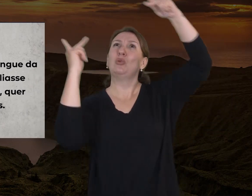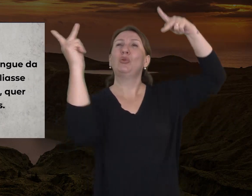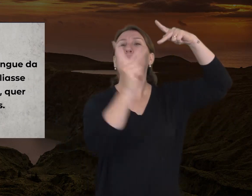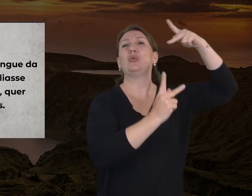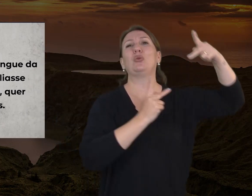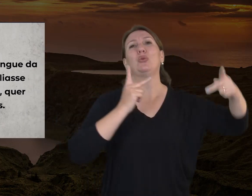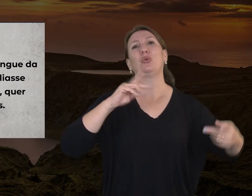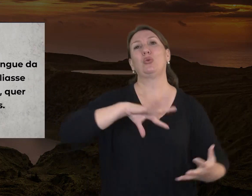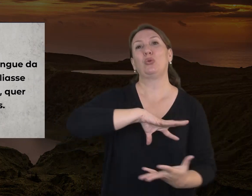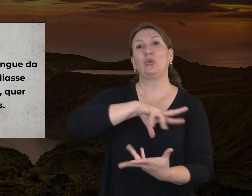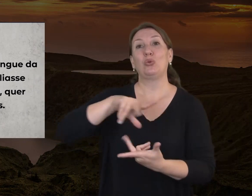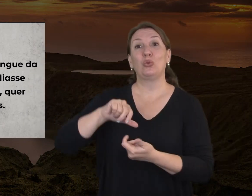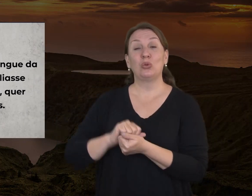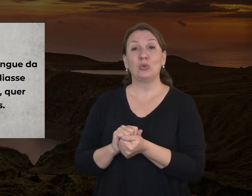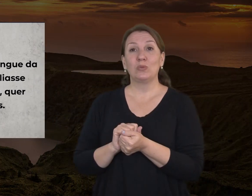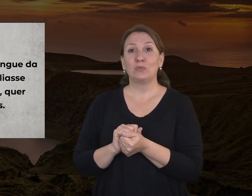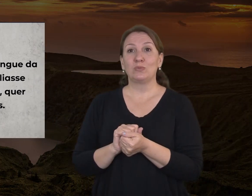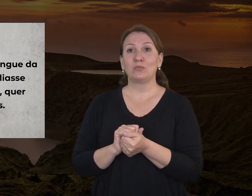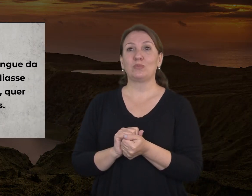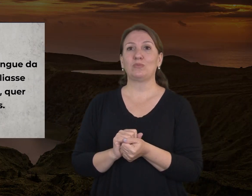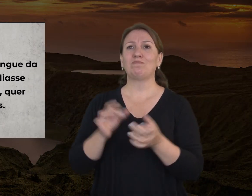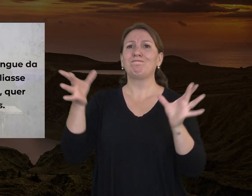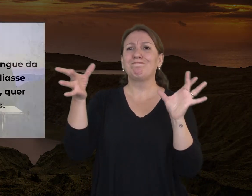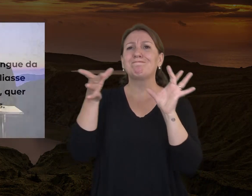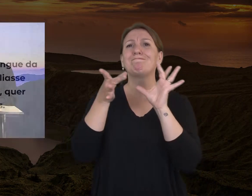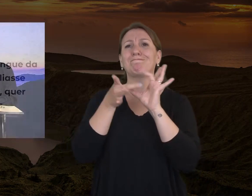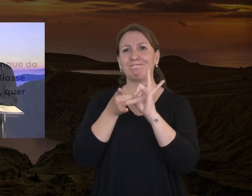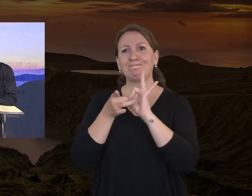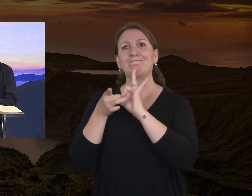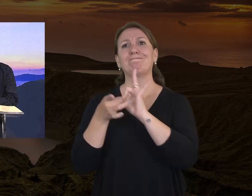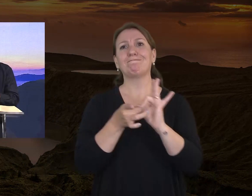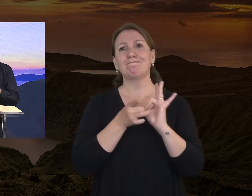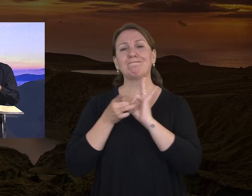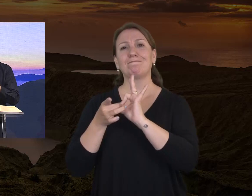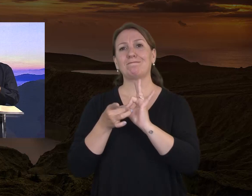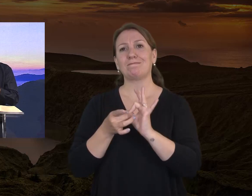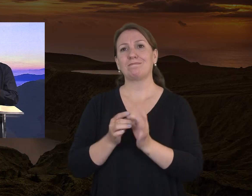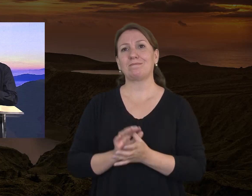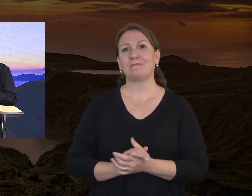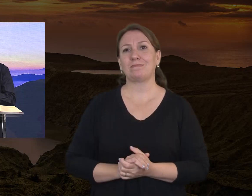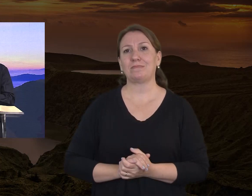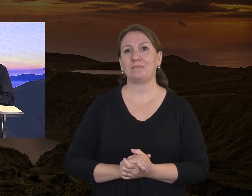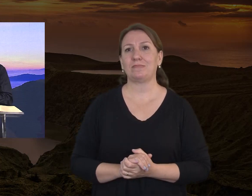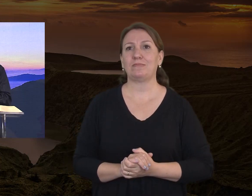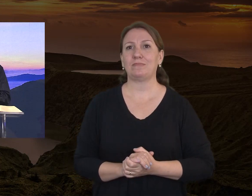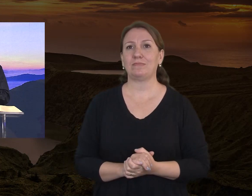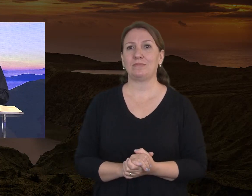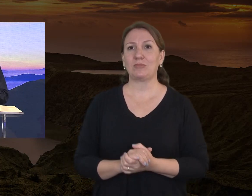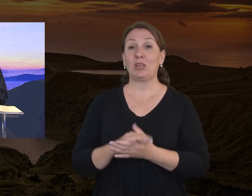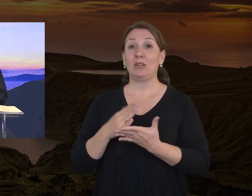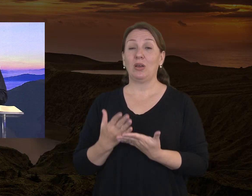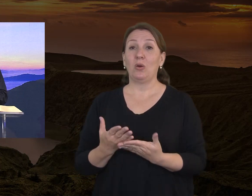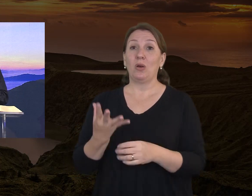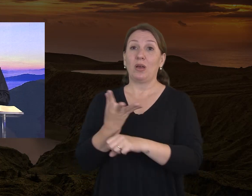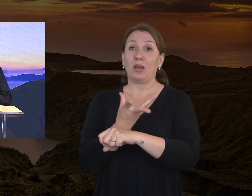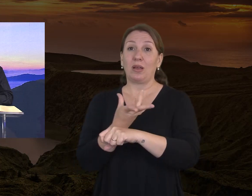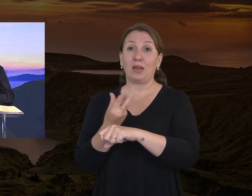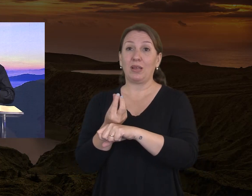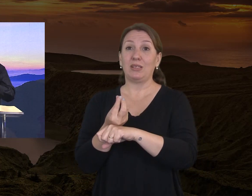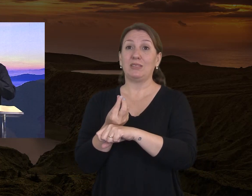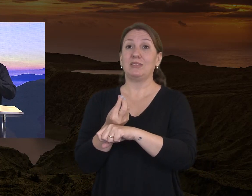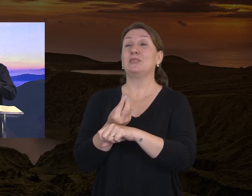nos céus. Então, primeiramente sobre a terra, porque a igreja está aqui na terra. A reconexão da igreja com Deus